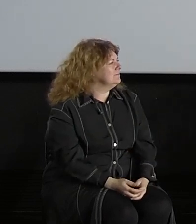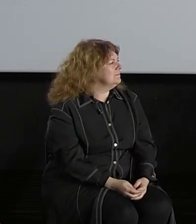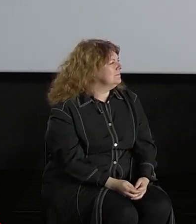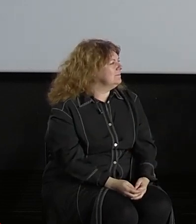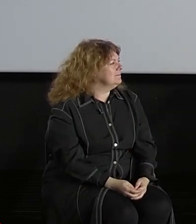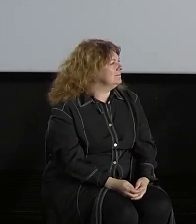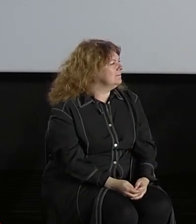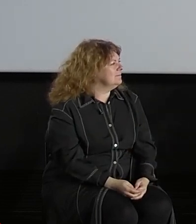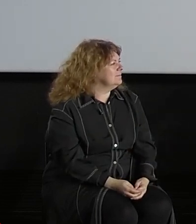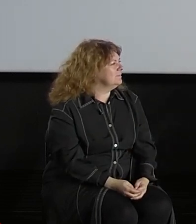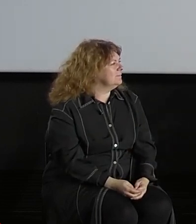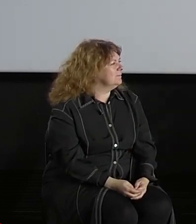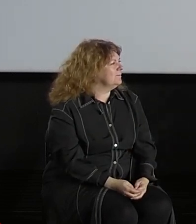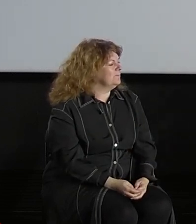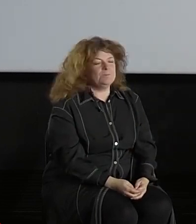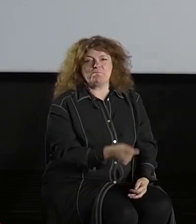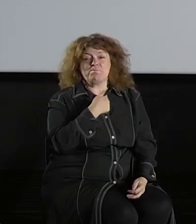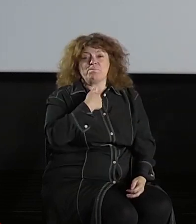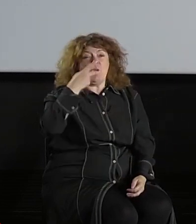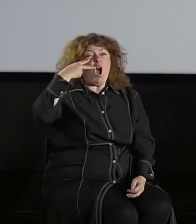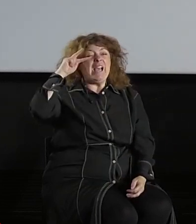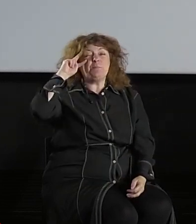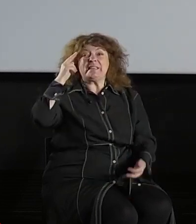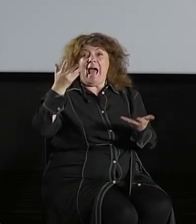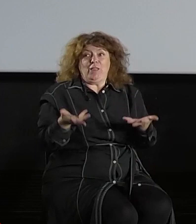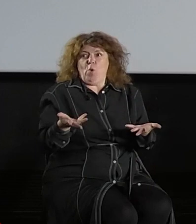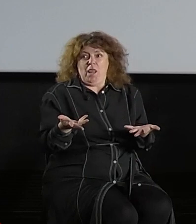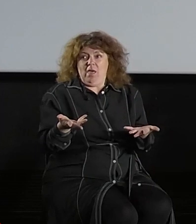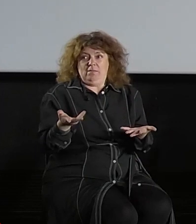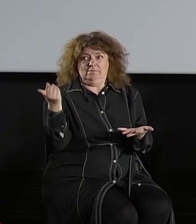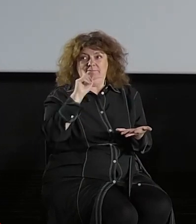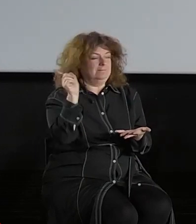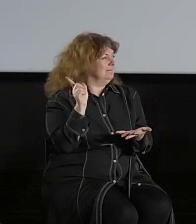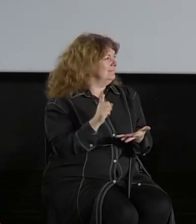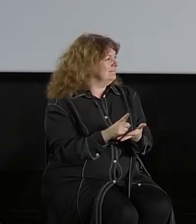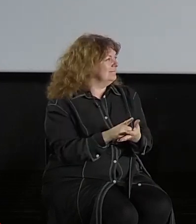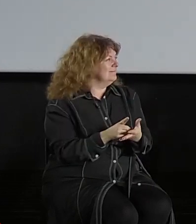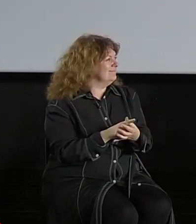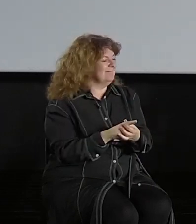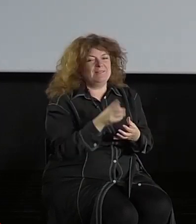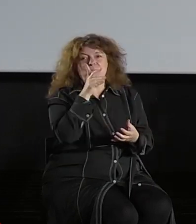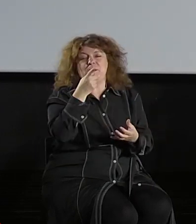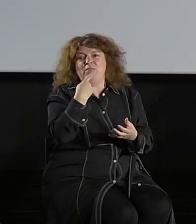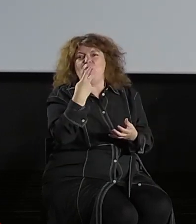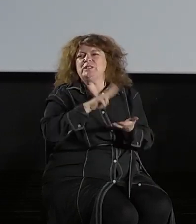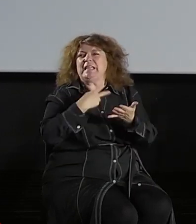bueno no soy super experta actualmente en eso eh seguro que aquí las intérpretes también